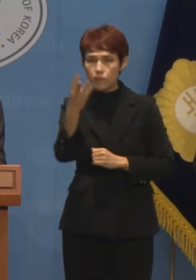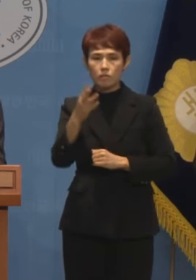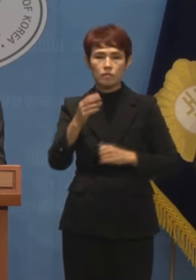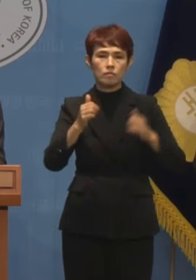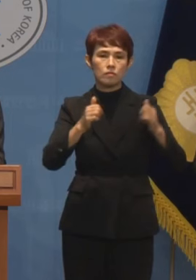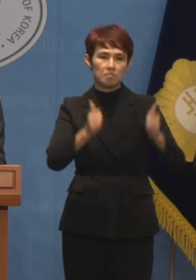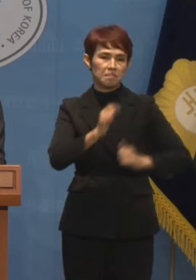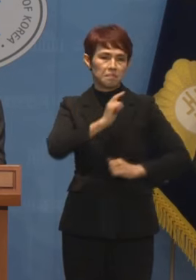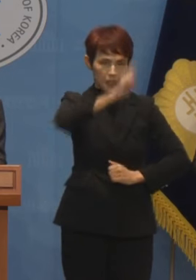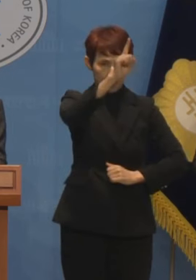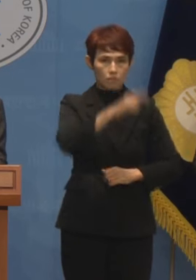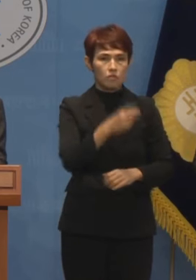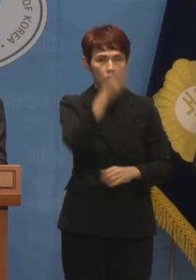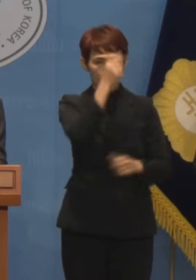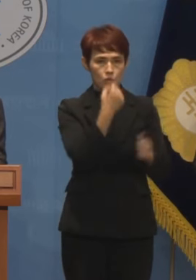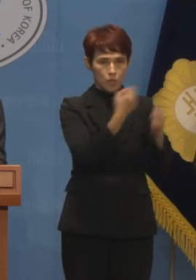고발합니다.